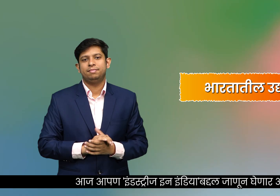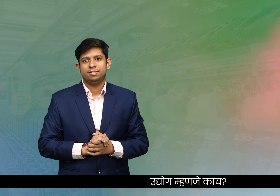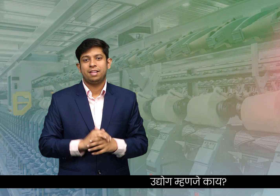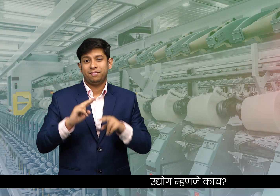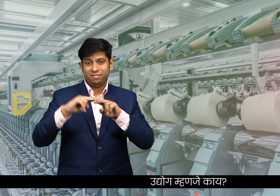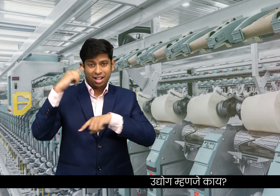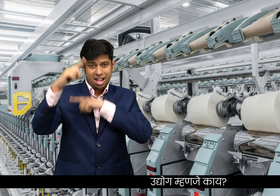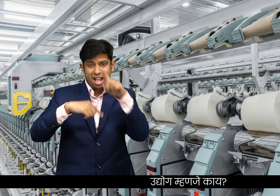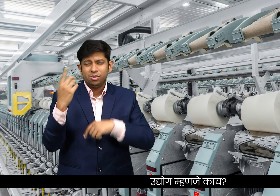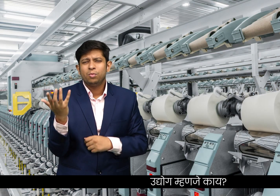उद्योग म्हणजे काय?